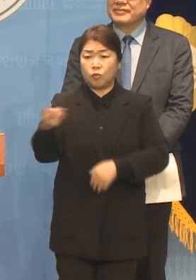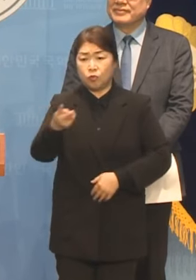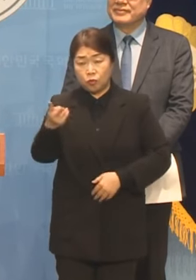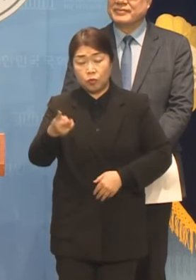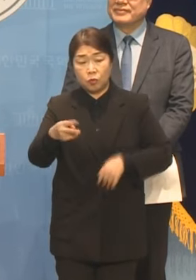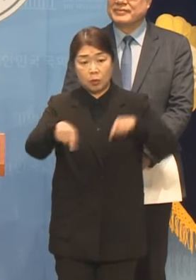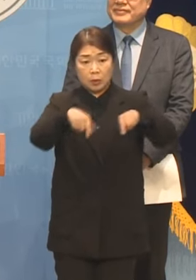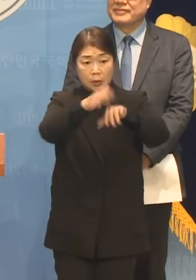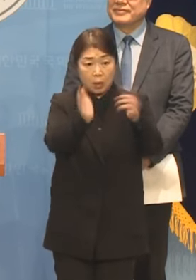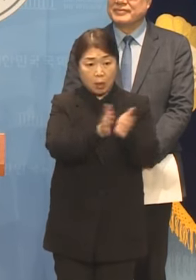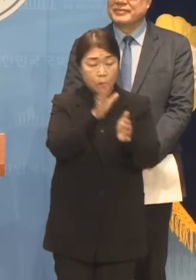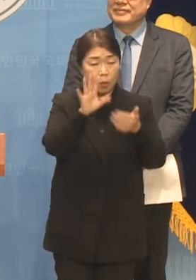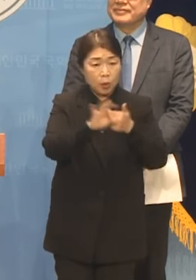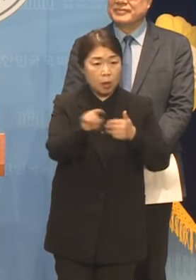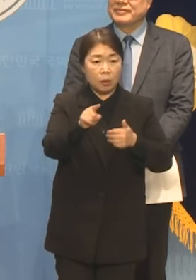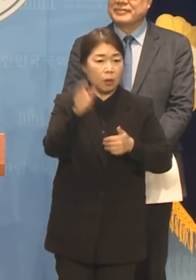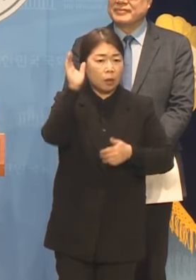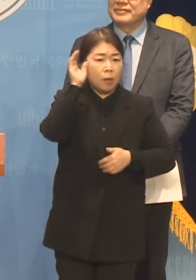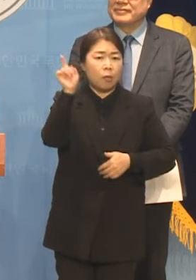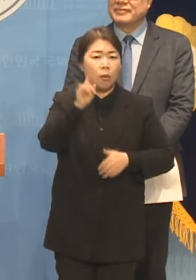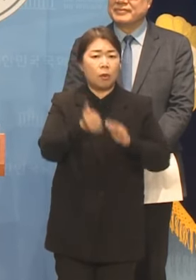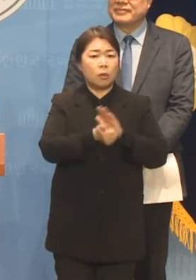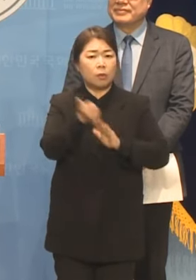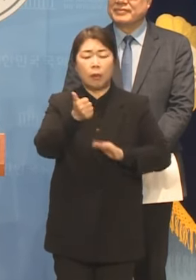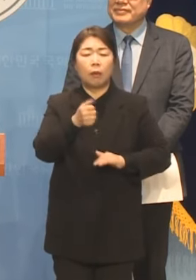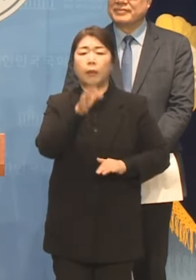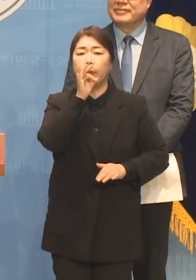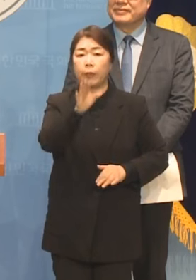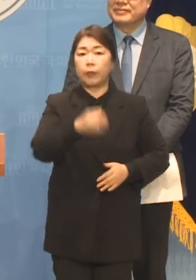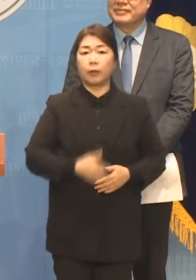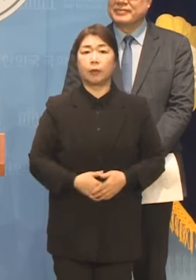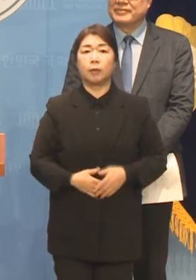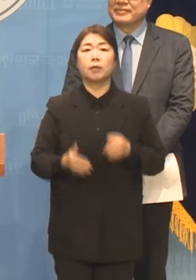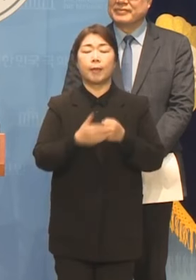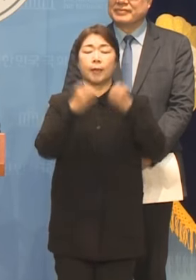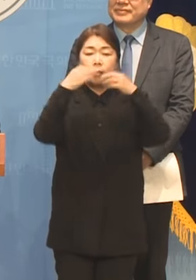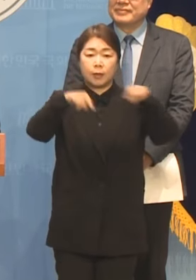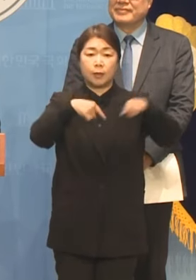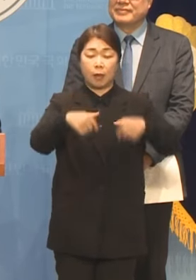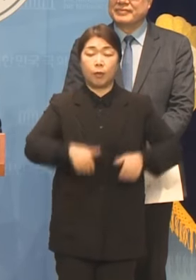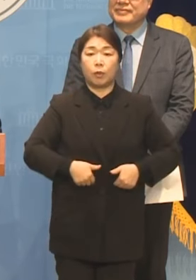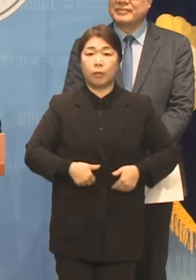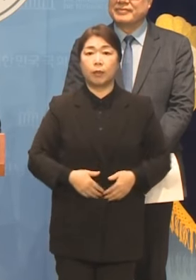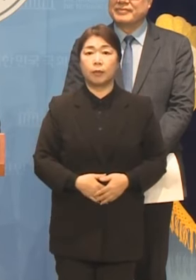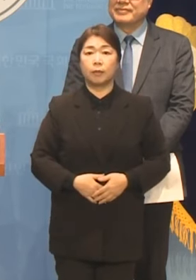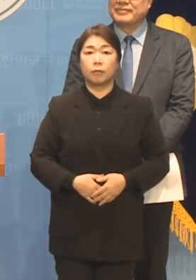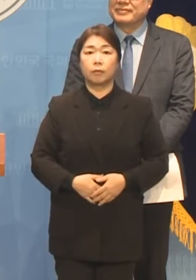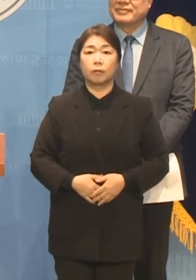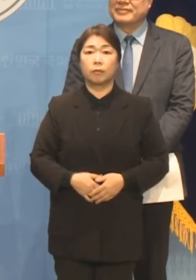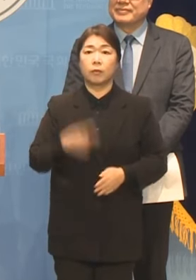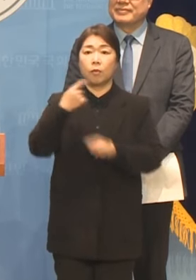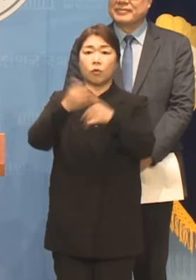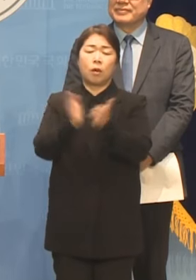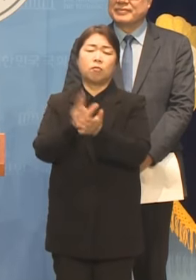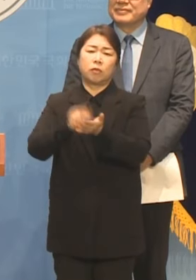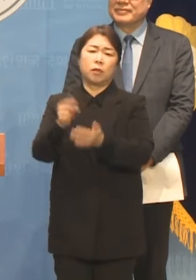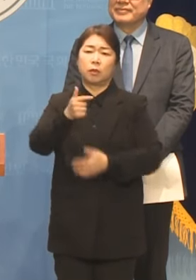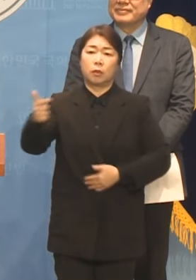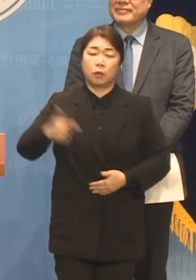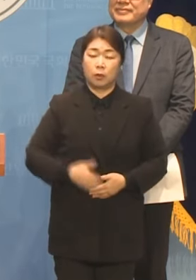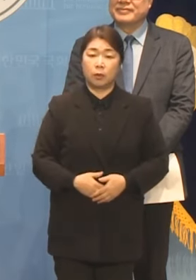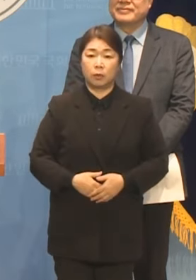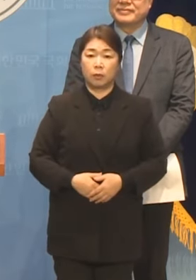양당의이를 기대할 수는 없습니다 신당이 필요한 이유입니다 민주당의 문제도 큽니다 소위